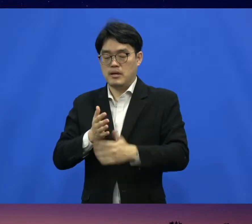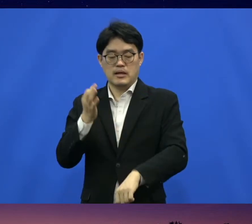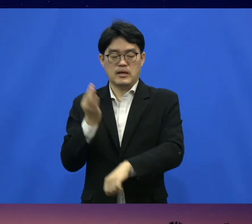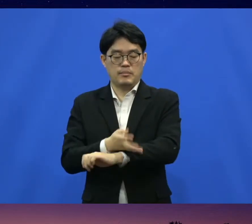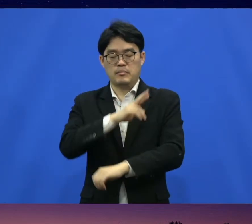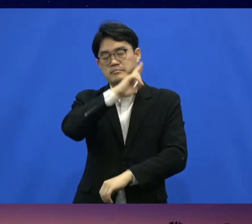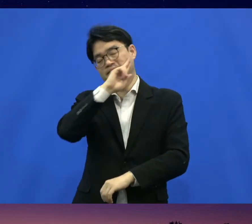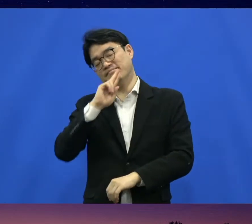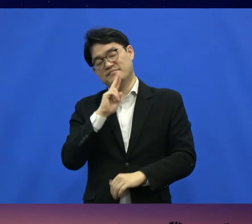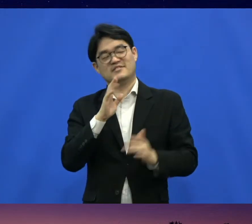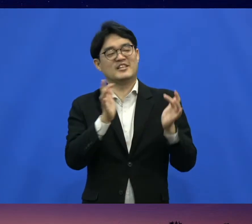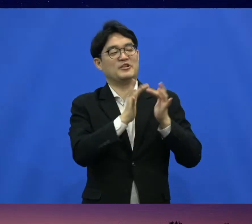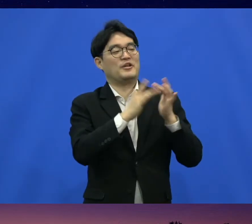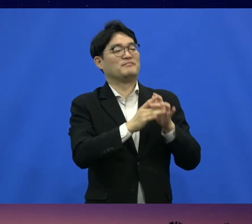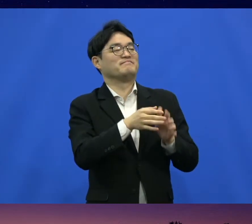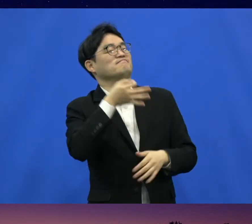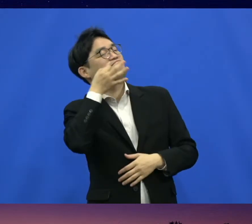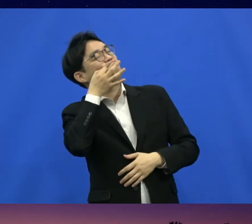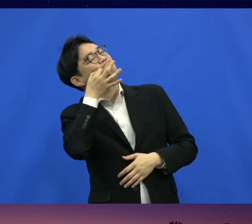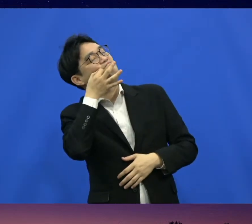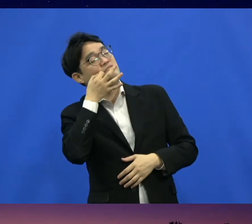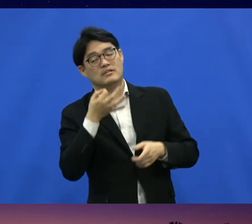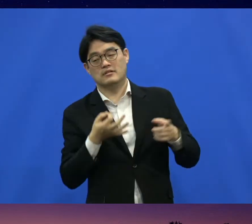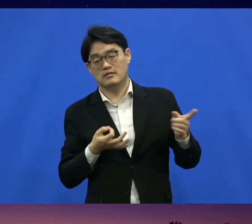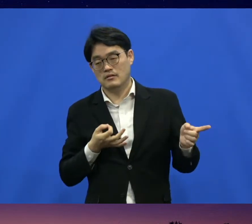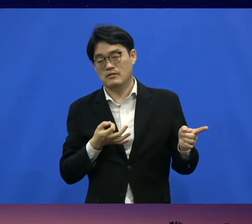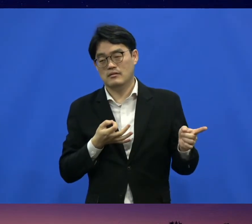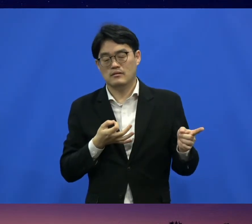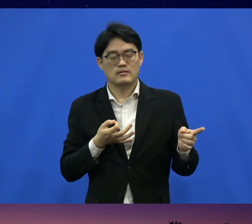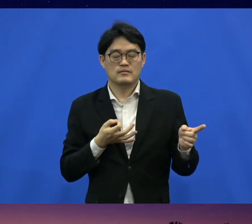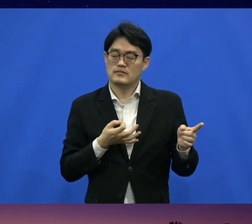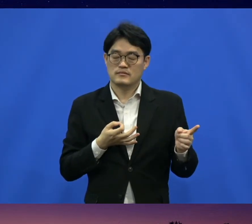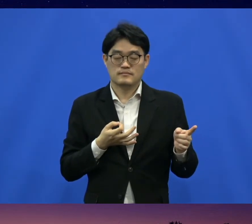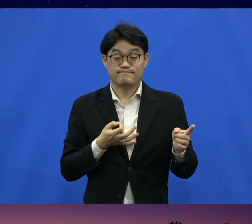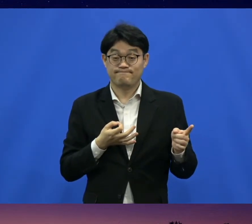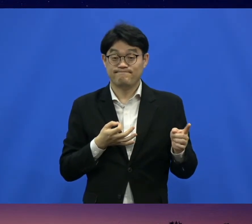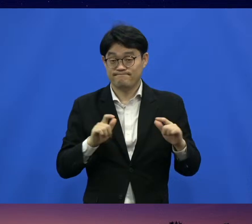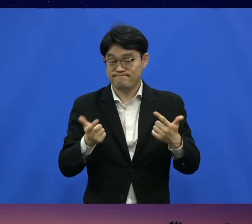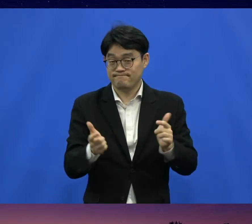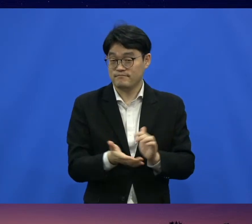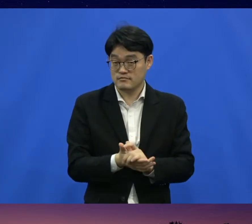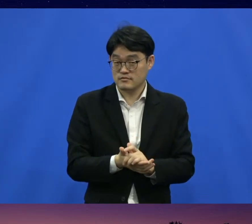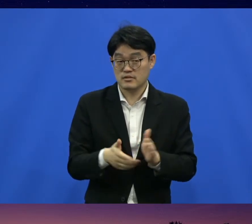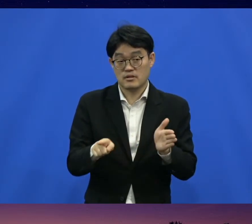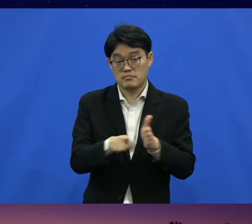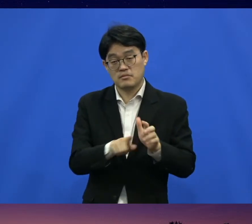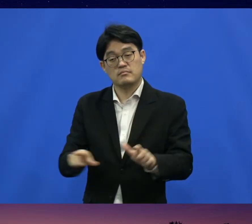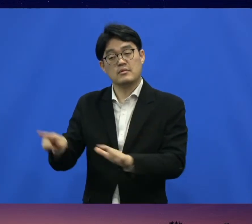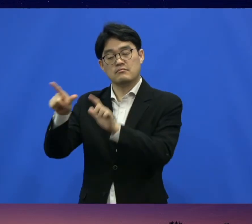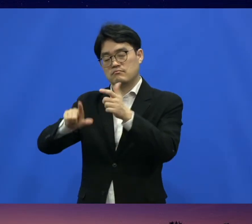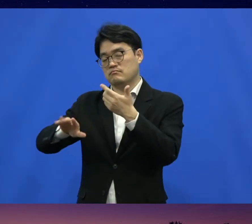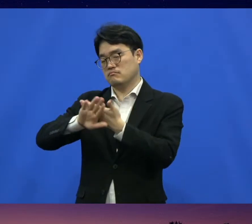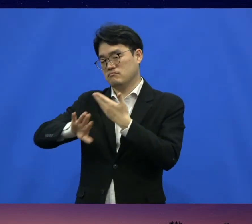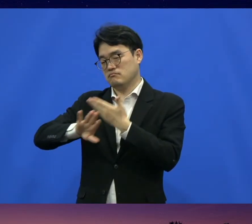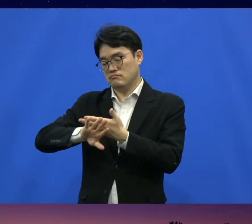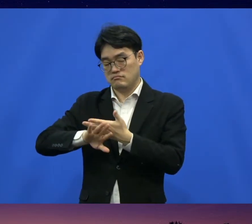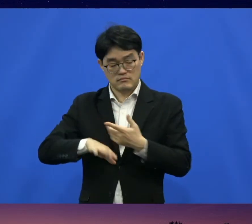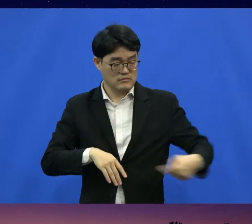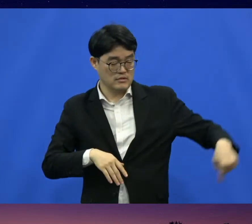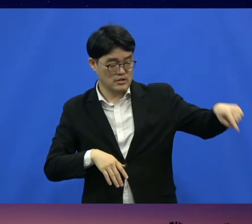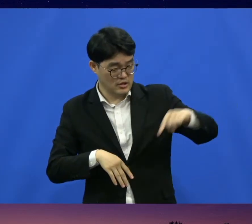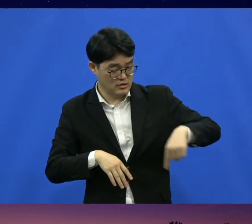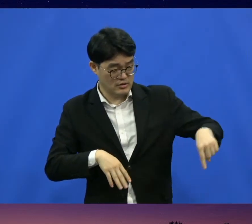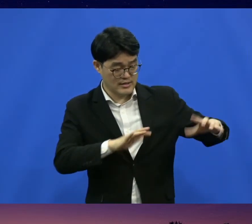법궤를 옮기는 본래 매뉴얼대로 하지 않고 블레셋의 방식을 도입하고 기계를